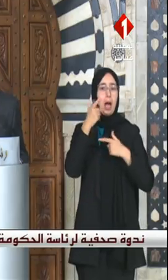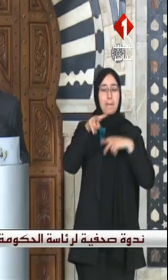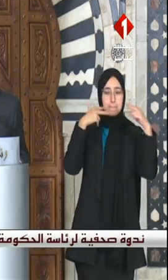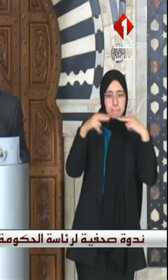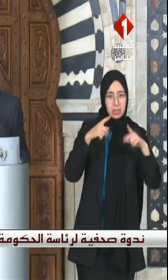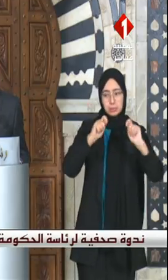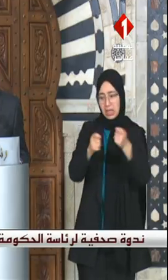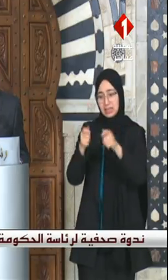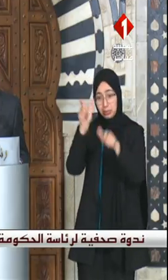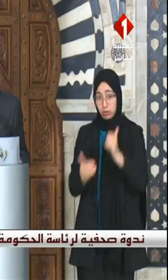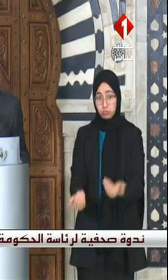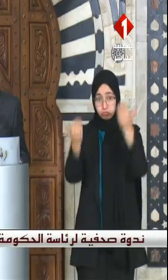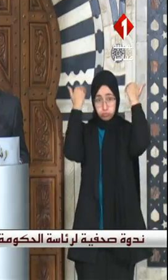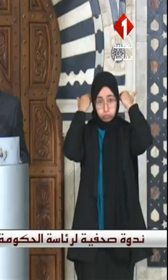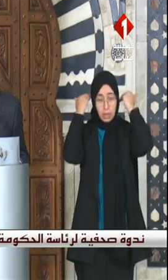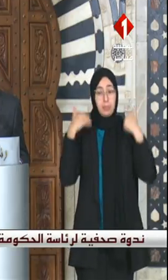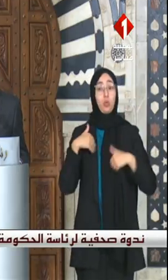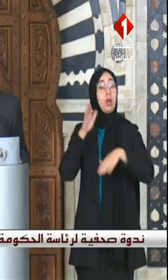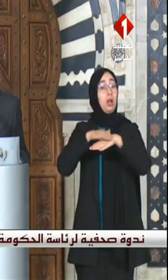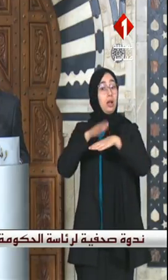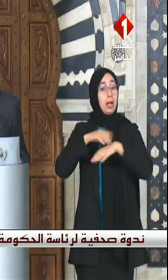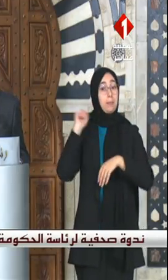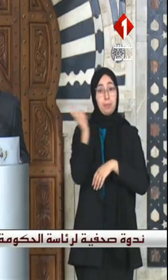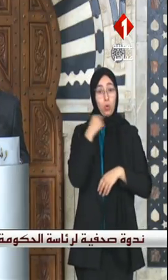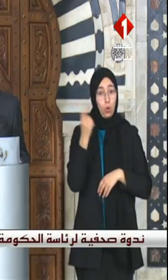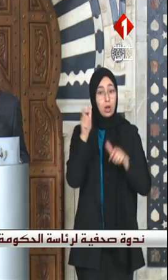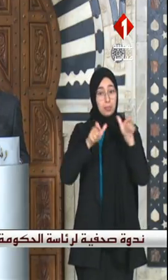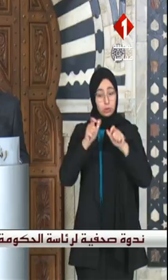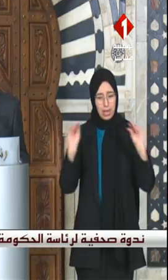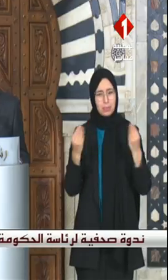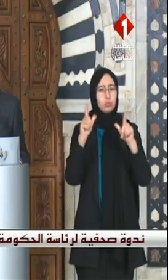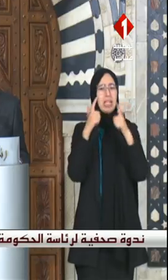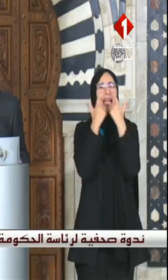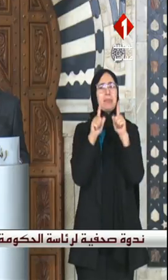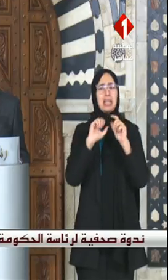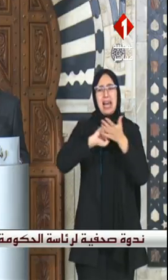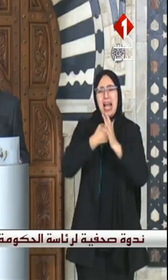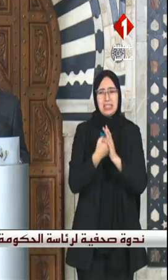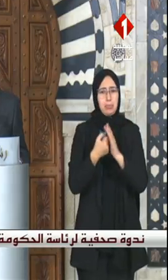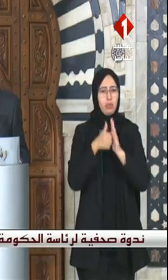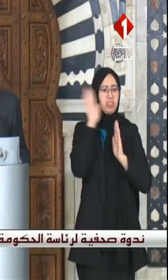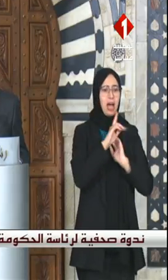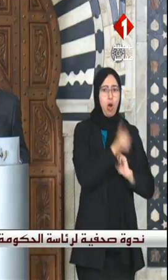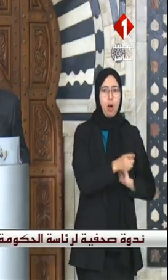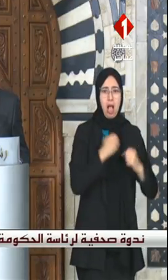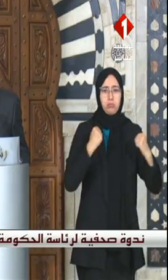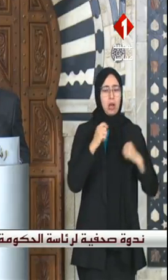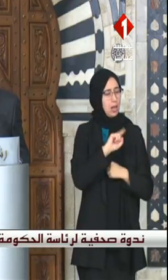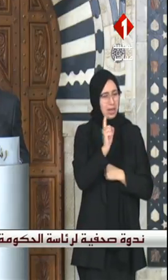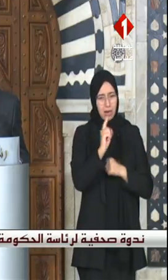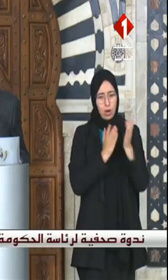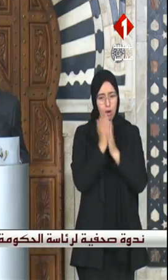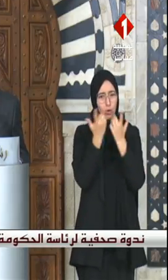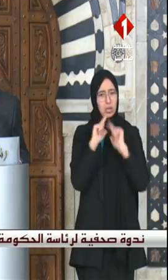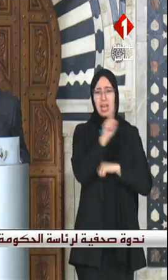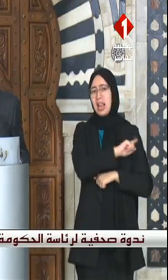500. نحب نأكد أن حضر الجولان مش منطلقة لحد من الحريات أو الأساس أنها نسبة للحقوق والحريات